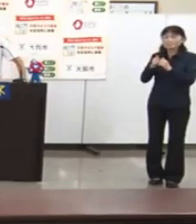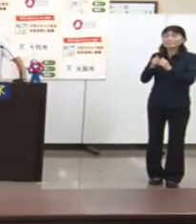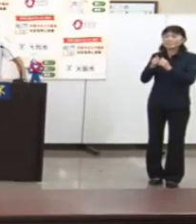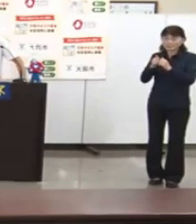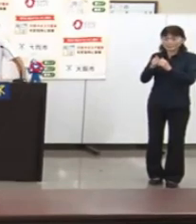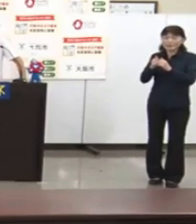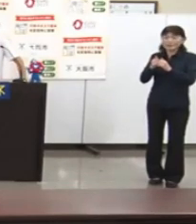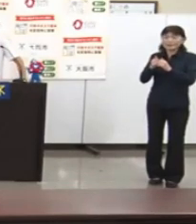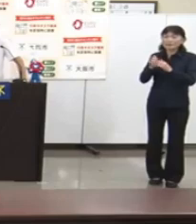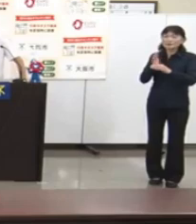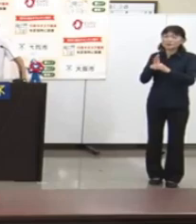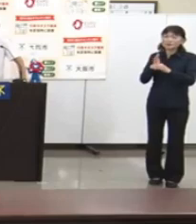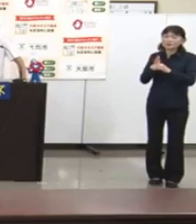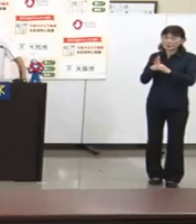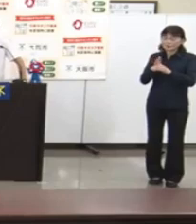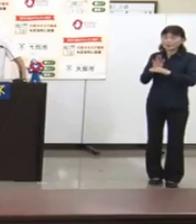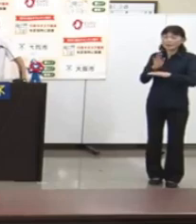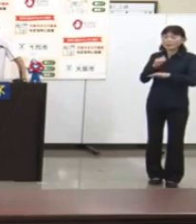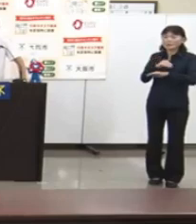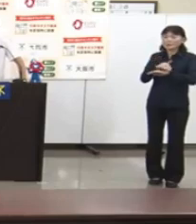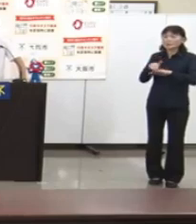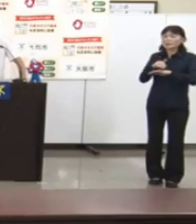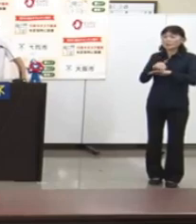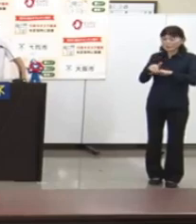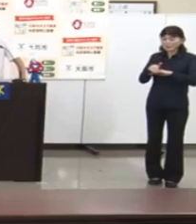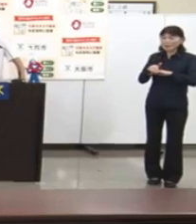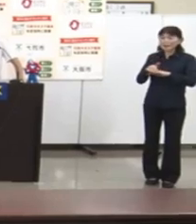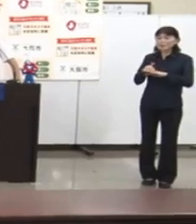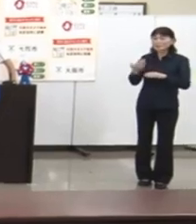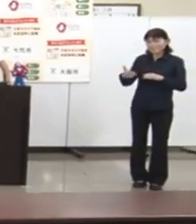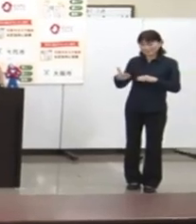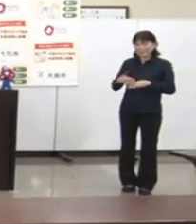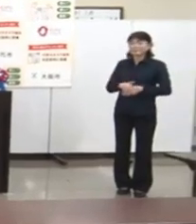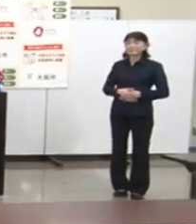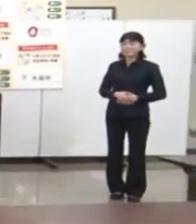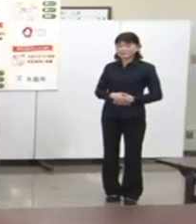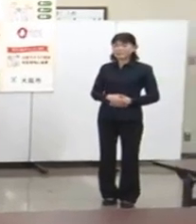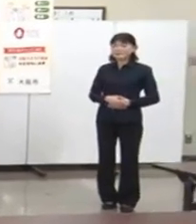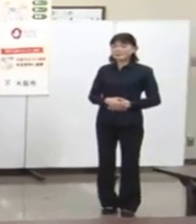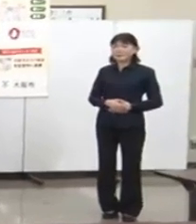ところはまだ予定はですねちょっと明確になっていない状況でございます。